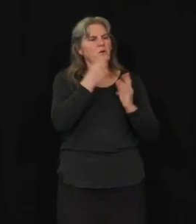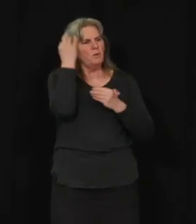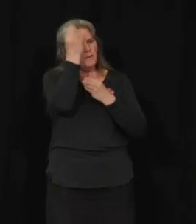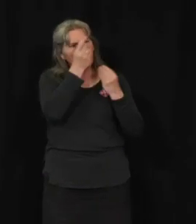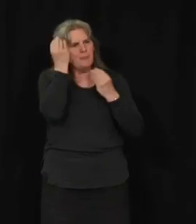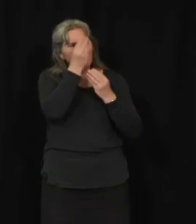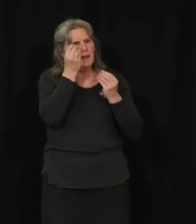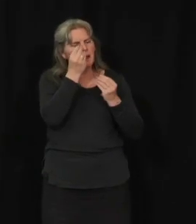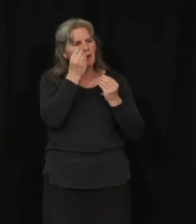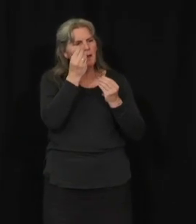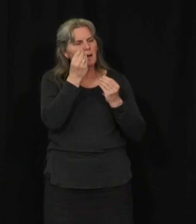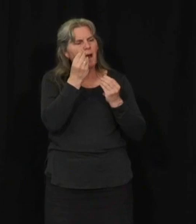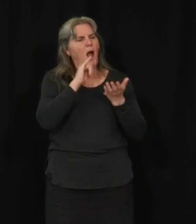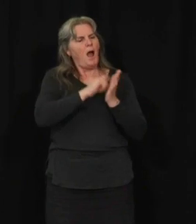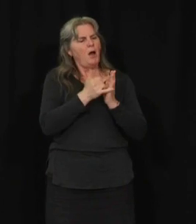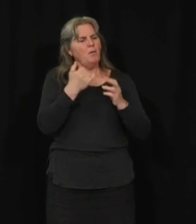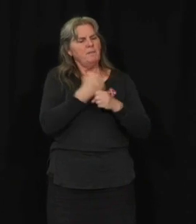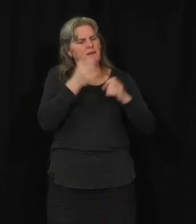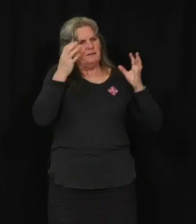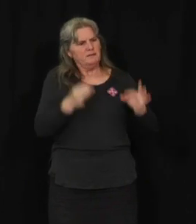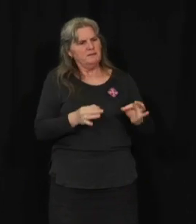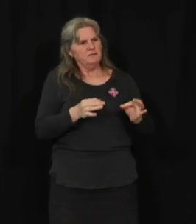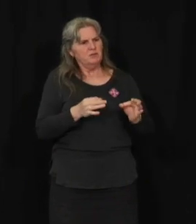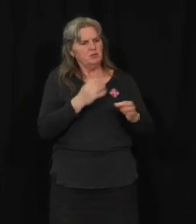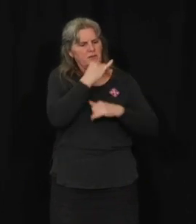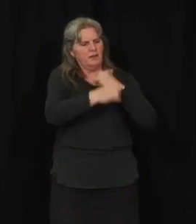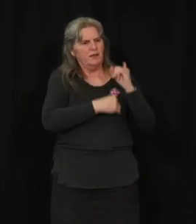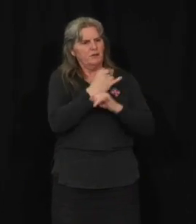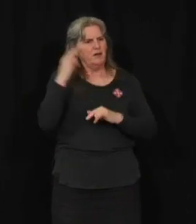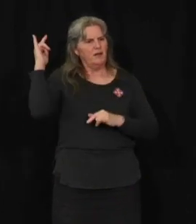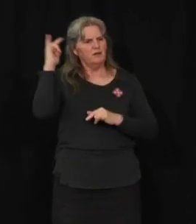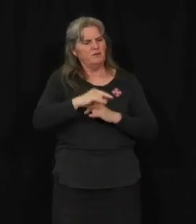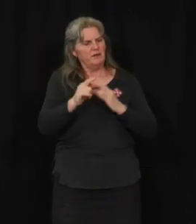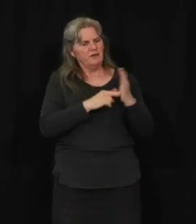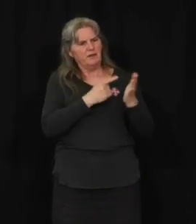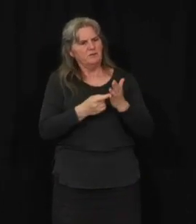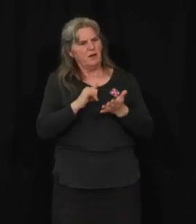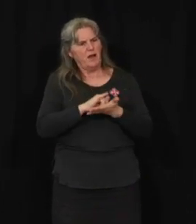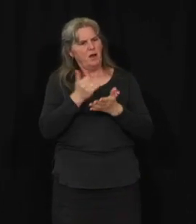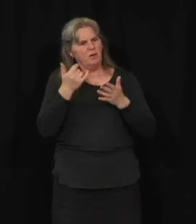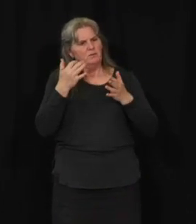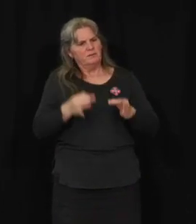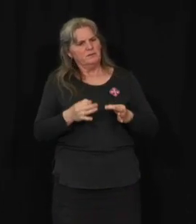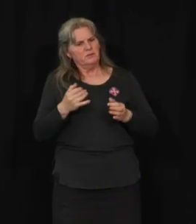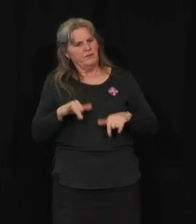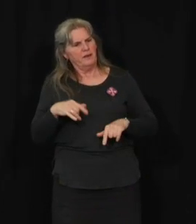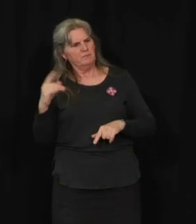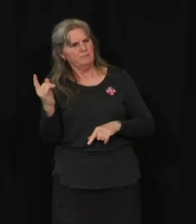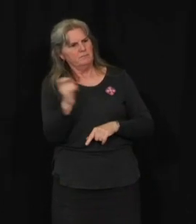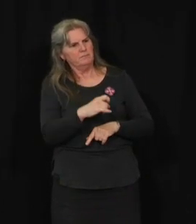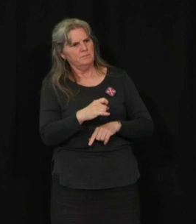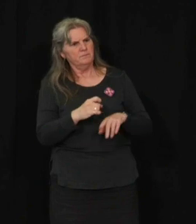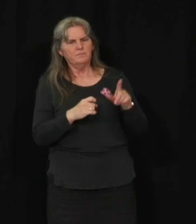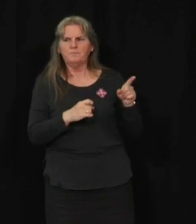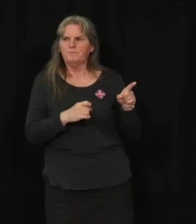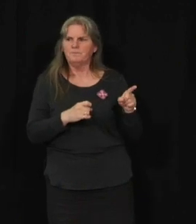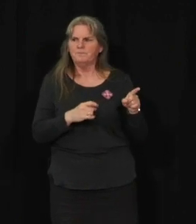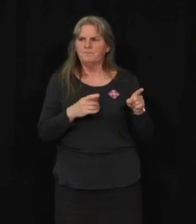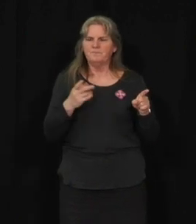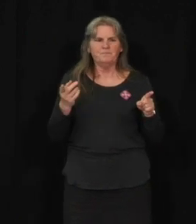the international flights? So for one thing,